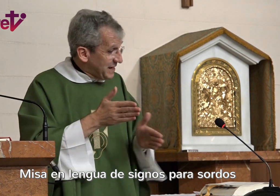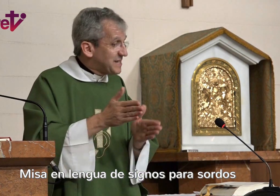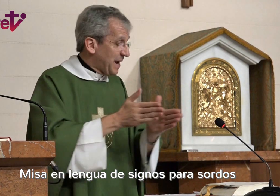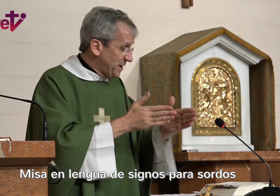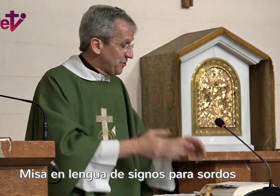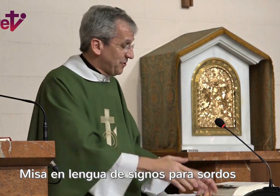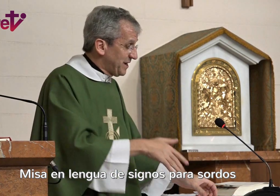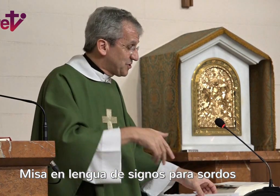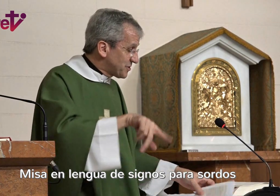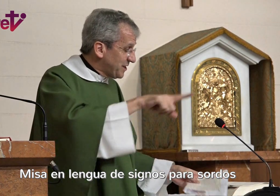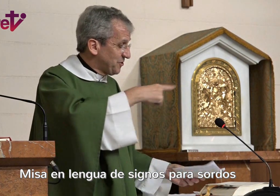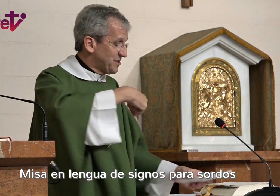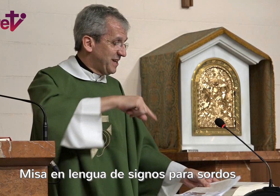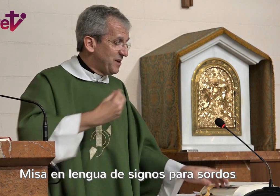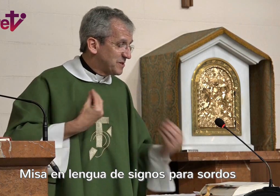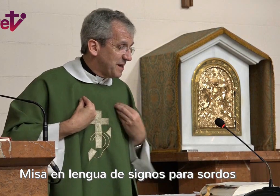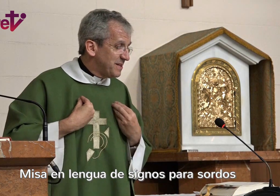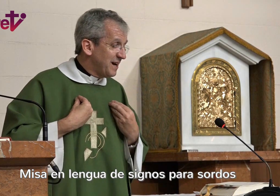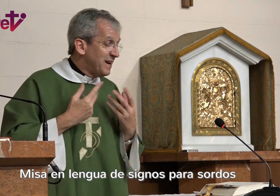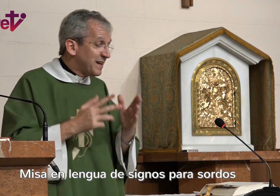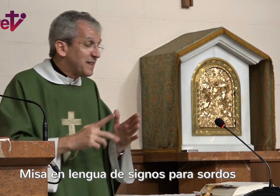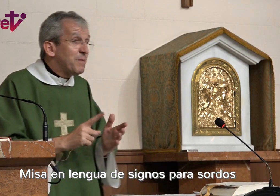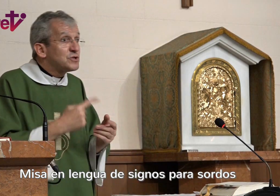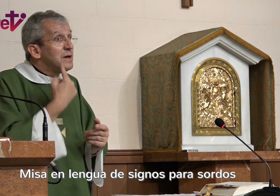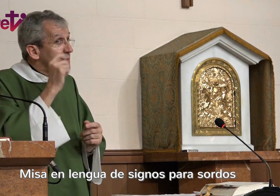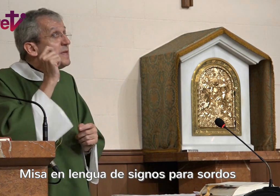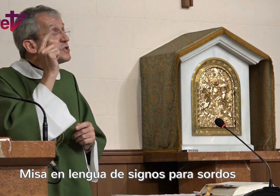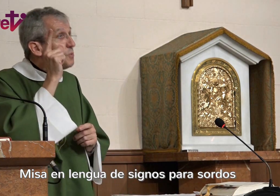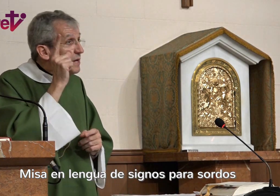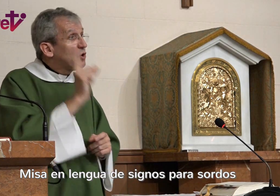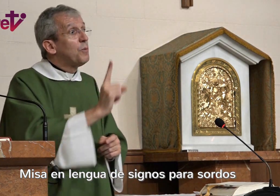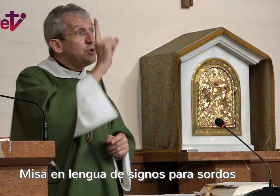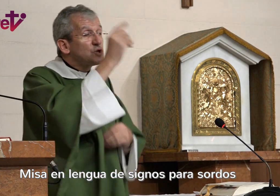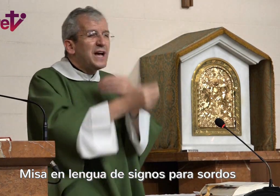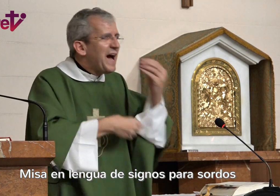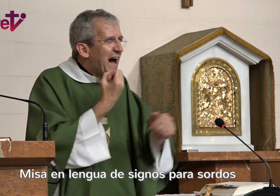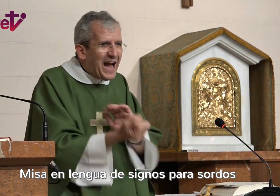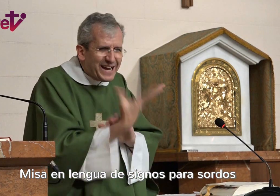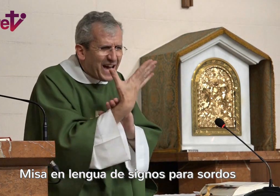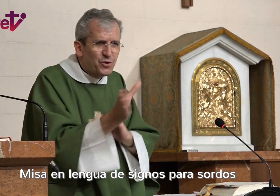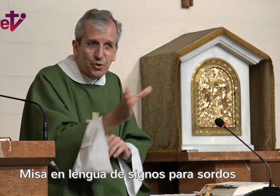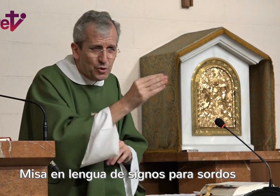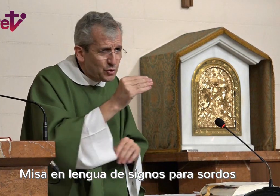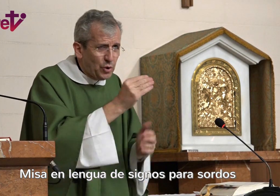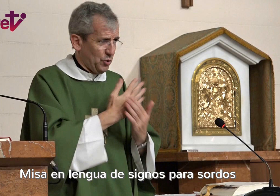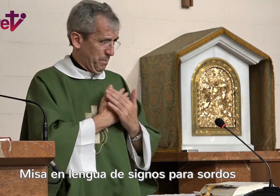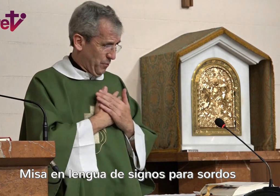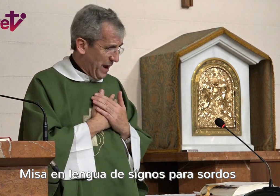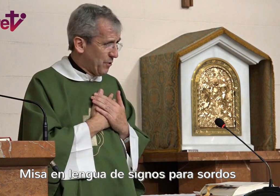ese camino esos retos en nuestra vida que debemos descubrir como Dios ha creado todo por